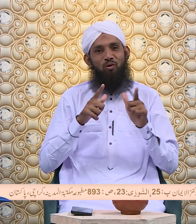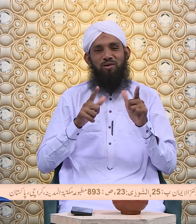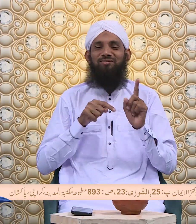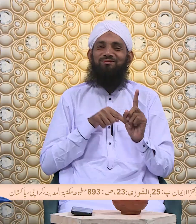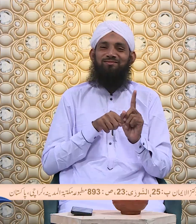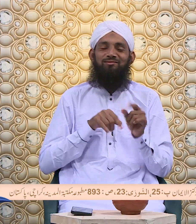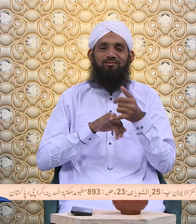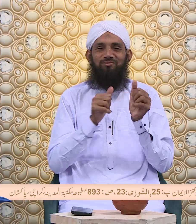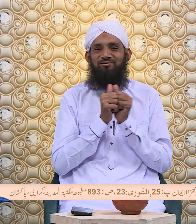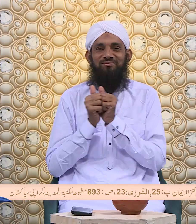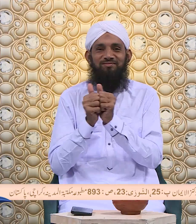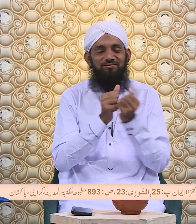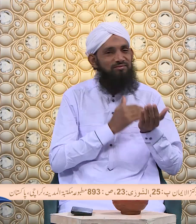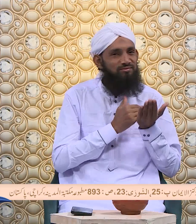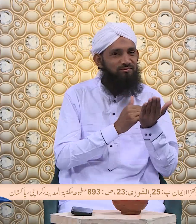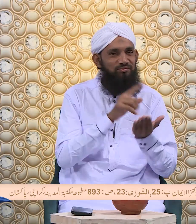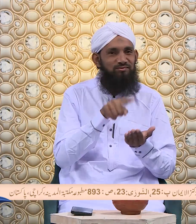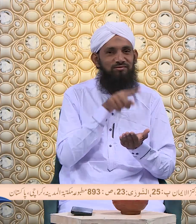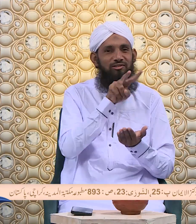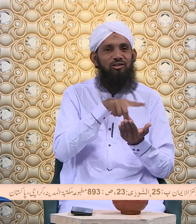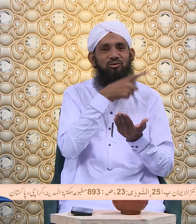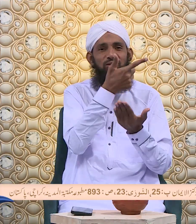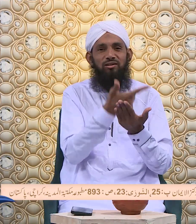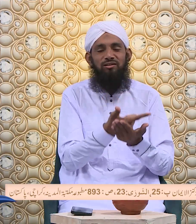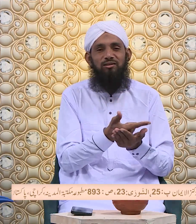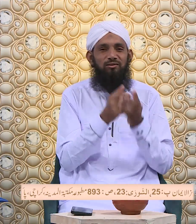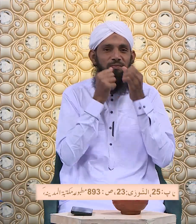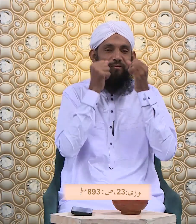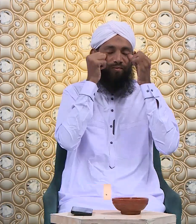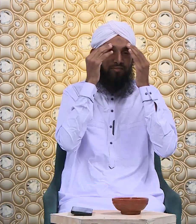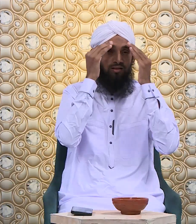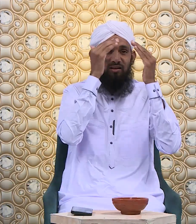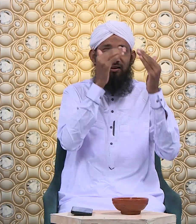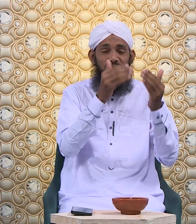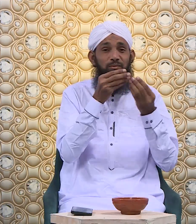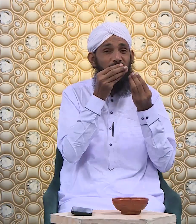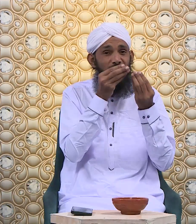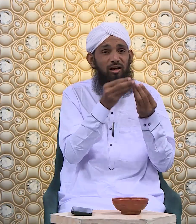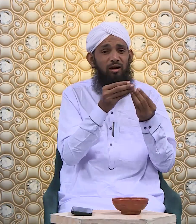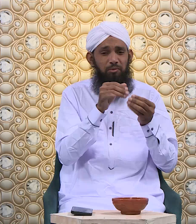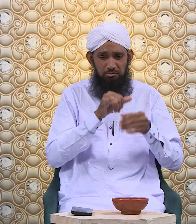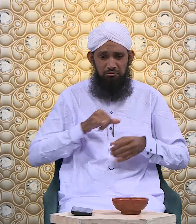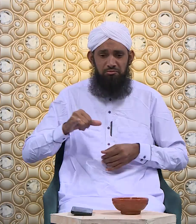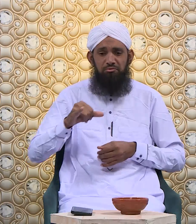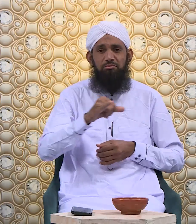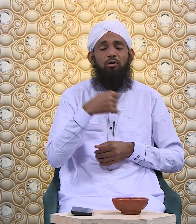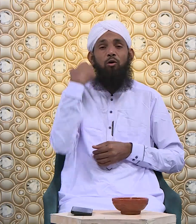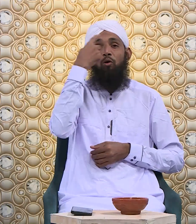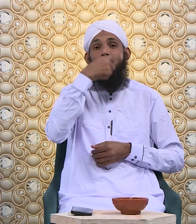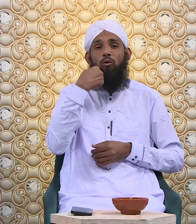کرام علیہم الردوان نے ارز کی یا رسول اللہ صلی اللہ علیہ وآلہ وسلم آپ کے وہ کون سے قرابت دار ہیں